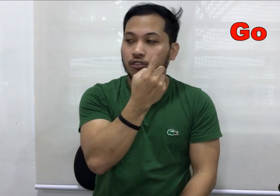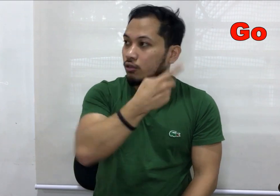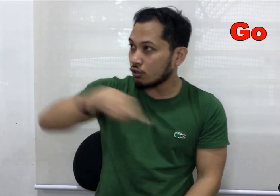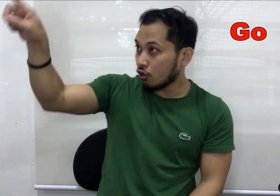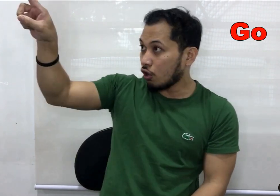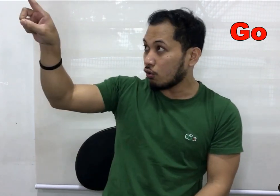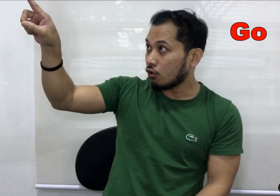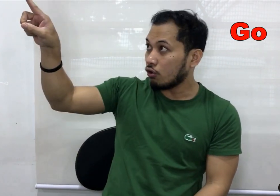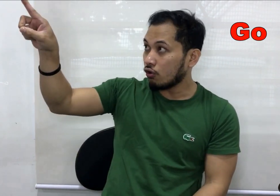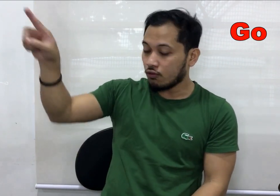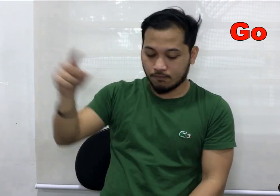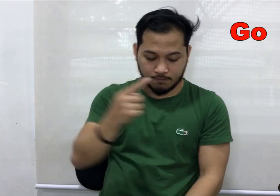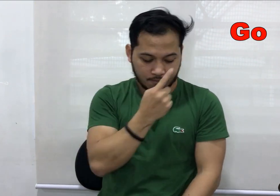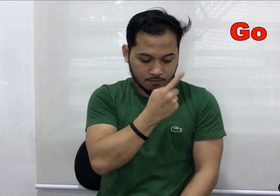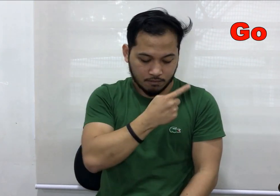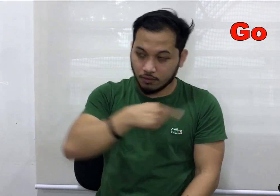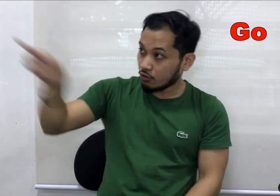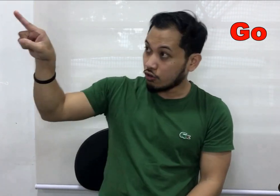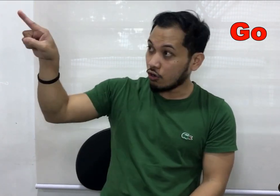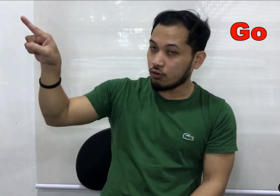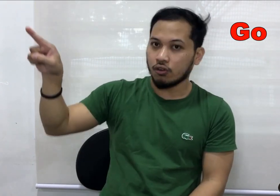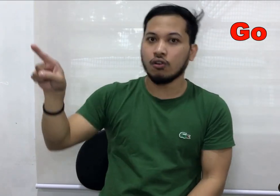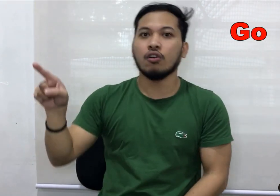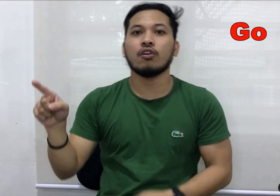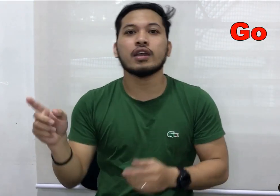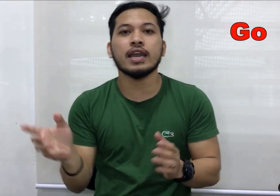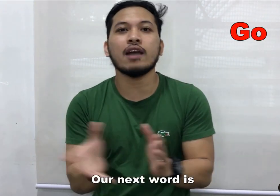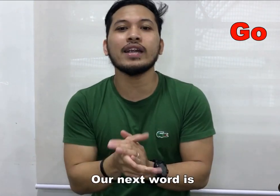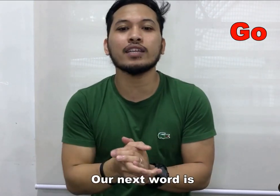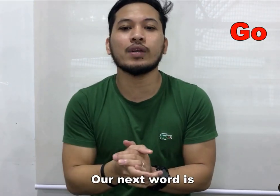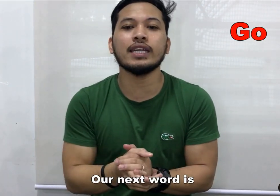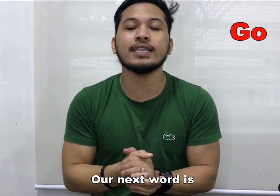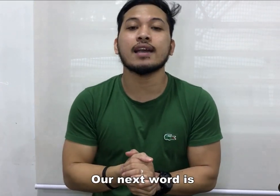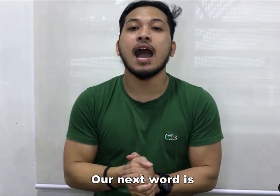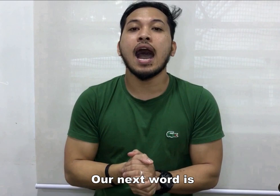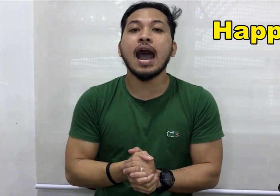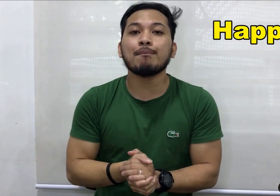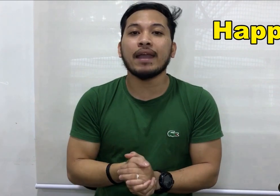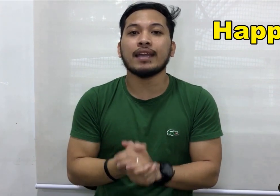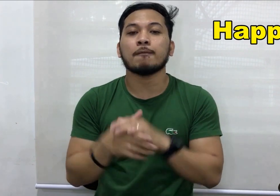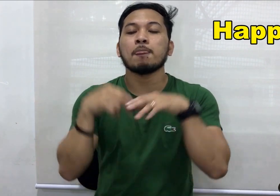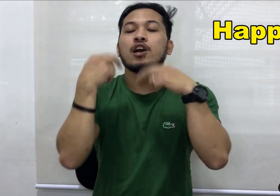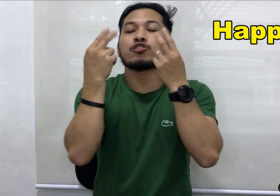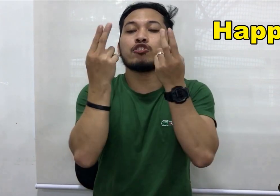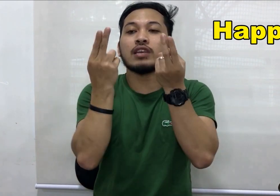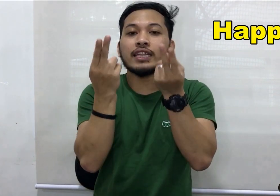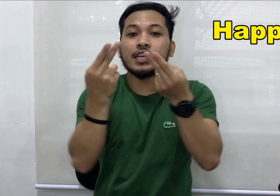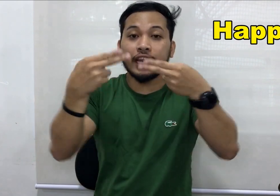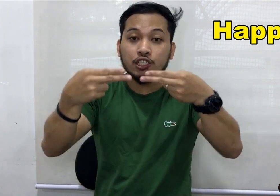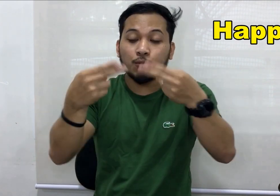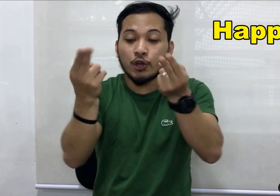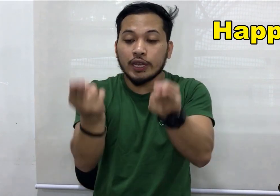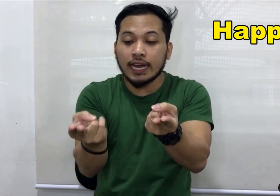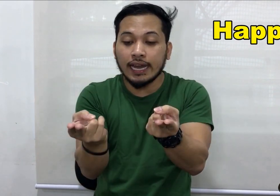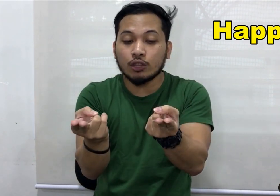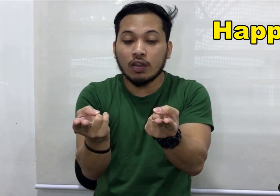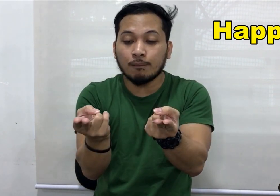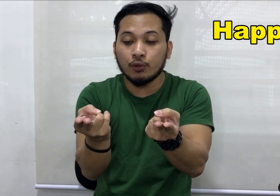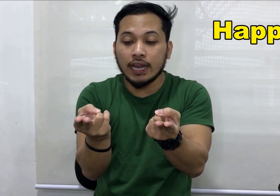paganon. Go. Go. Okay, our next word is happen. So yung letter H mo, nakaganto lang po